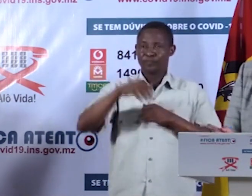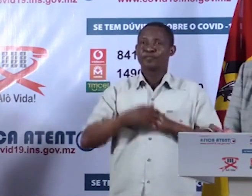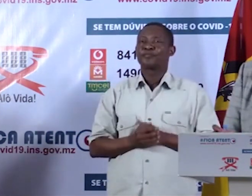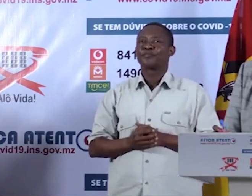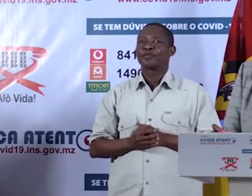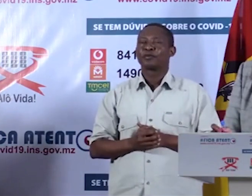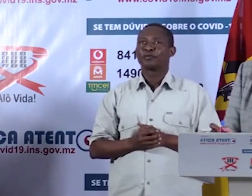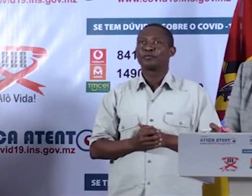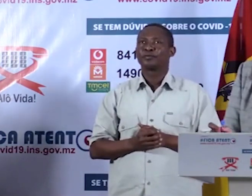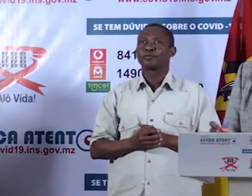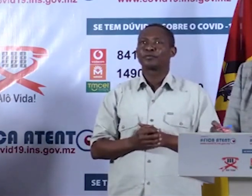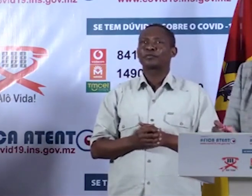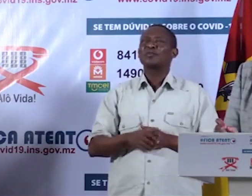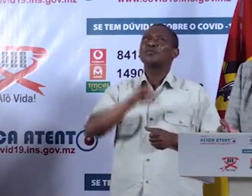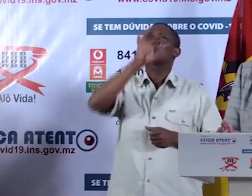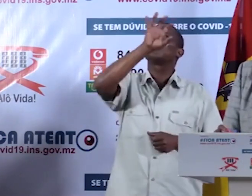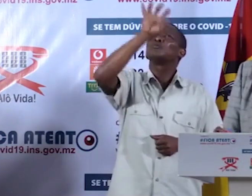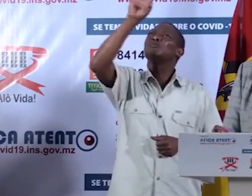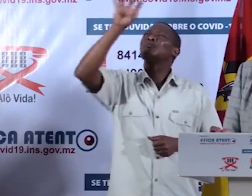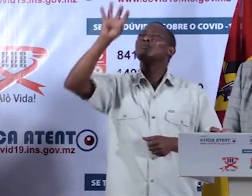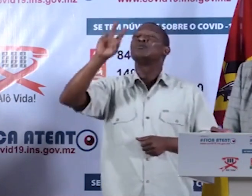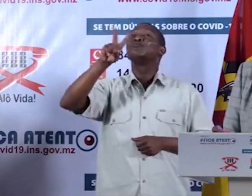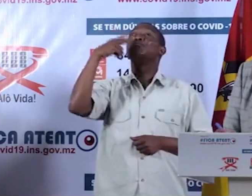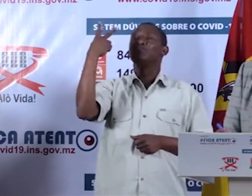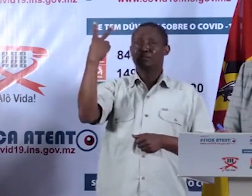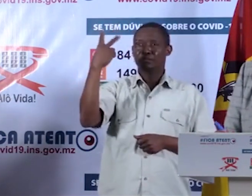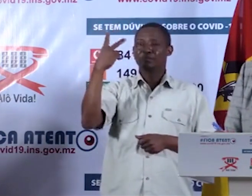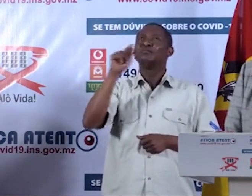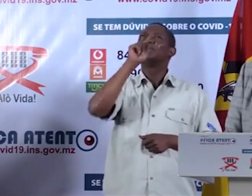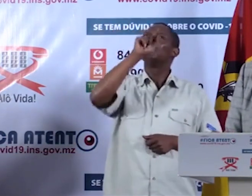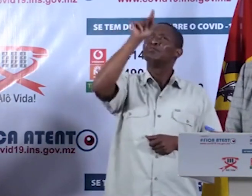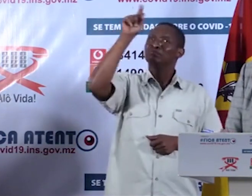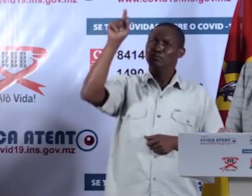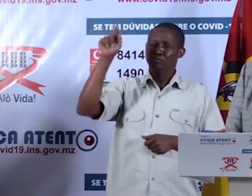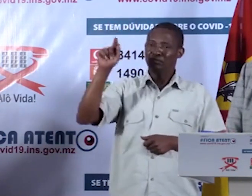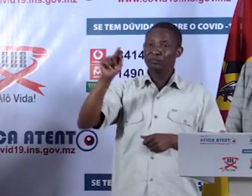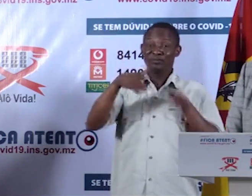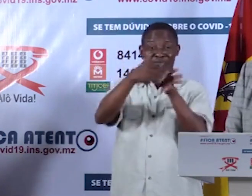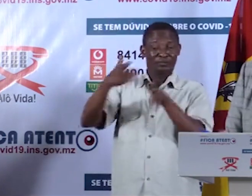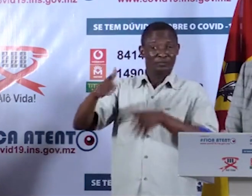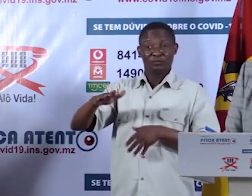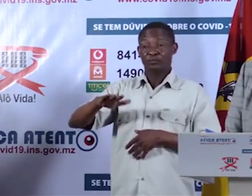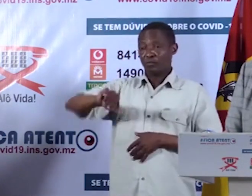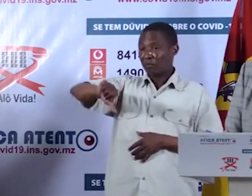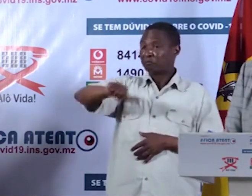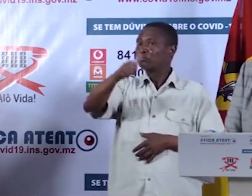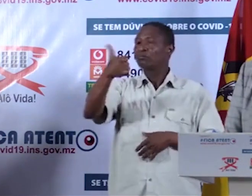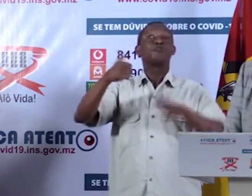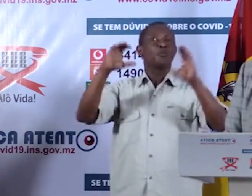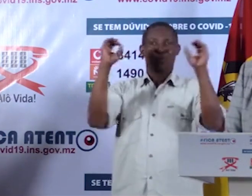Em relação às outras províncias, tem todos os casos ativos, sem nenhum recuperado. Assim